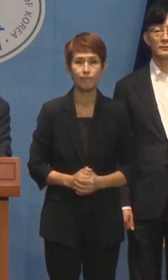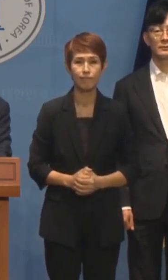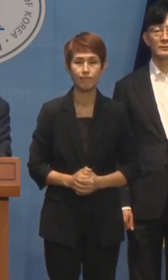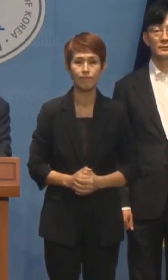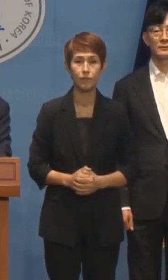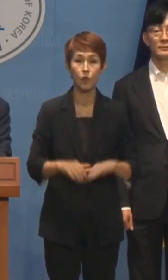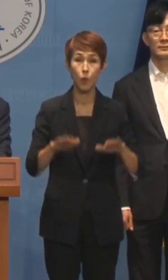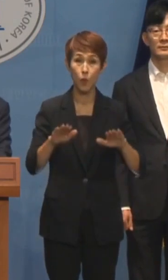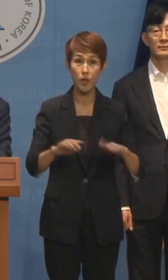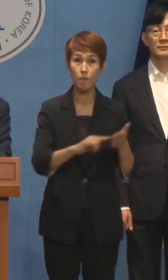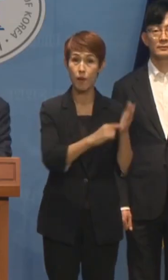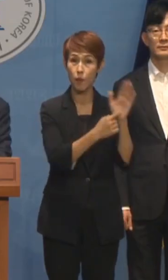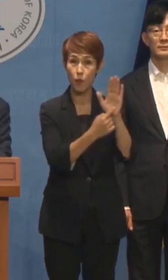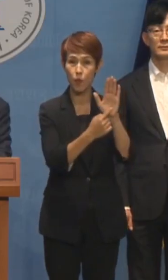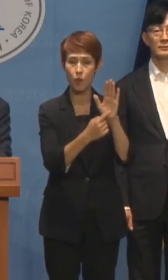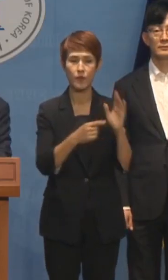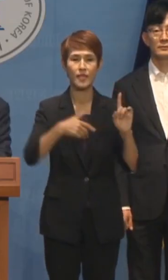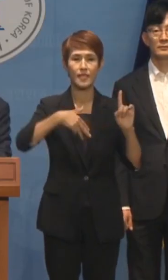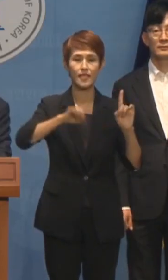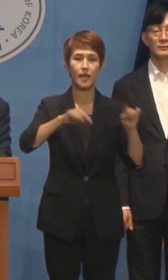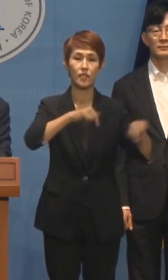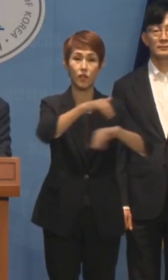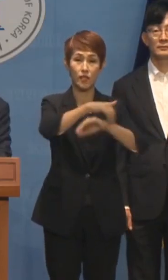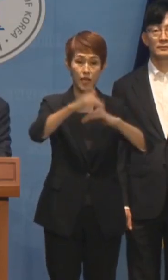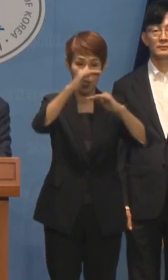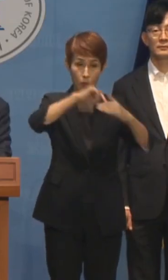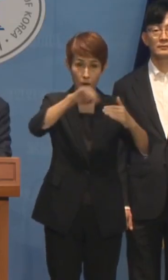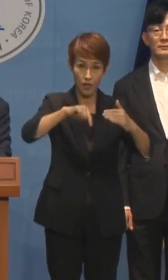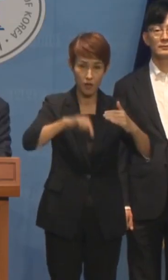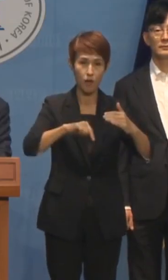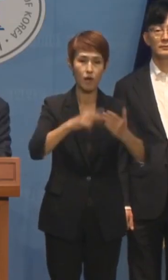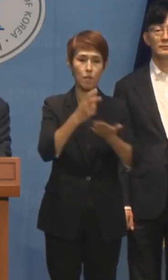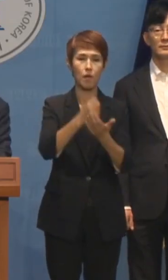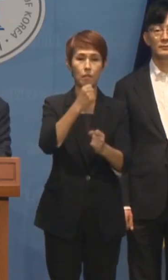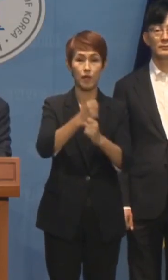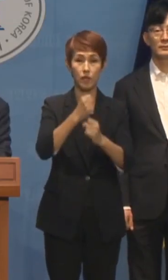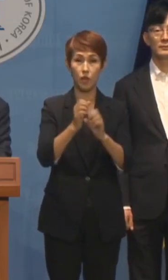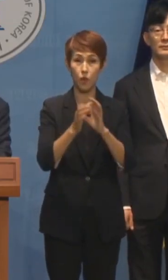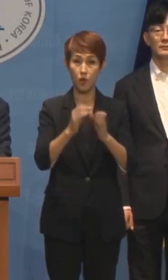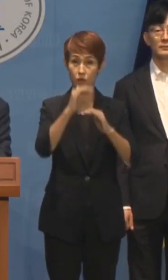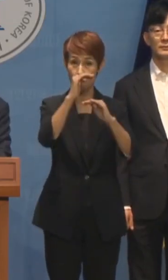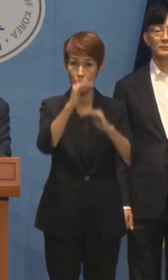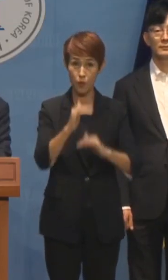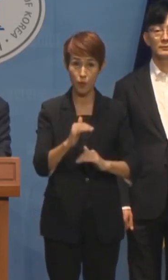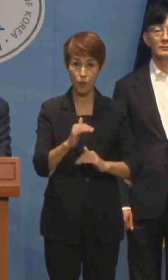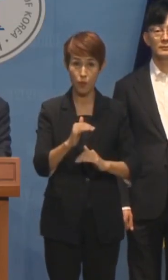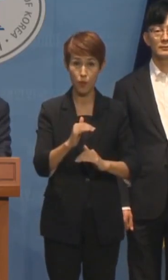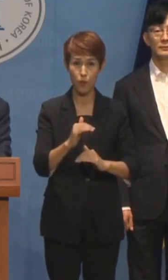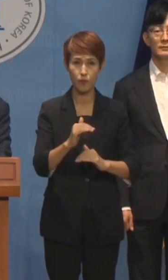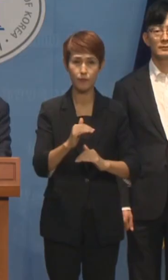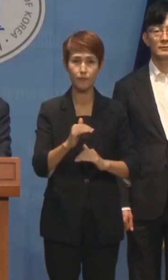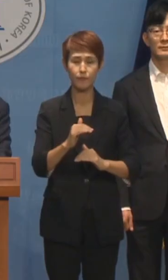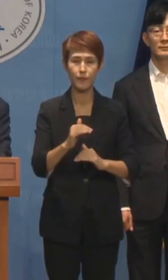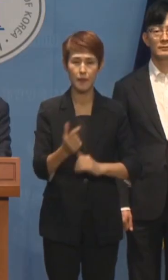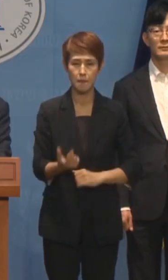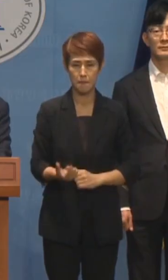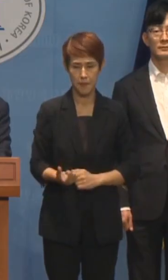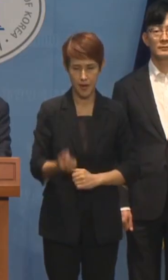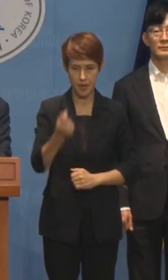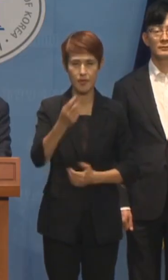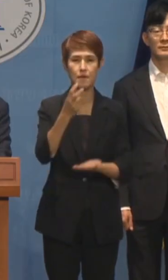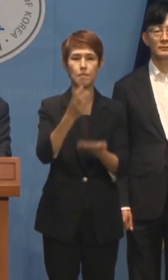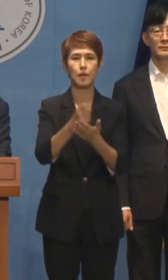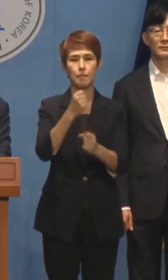특위는 오늘 발표한 1차 정책 과제 중 입법과 관련된 사항에 대해서는 최대한 빨리